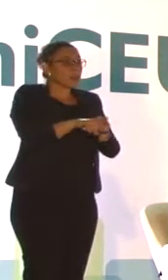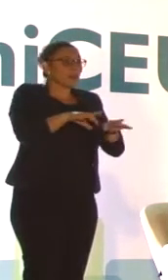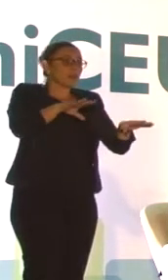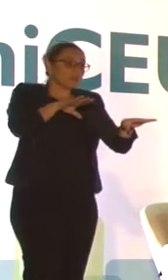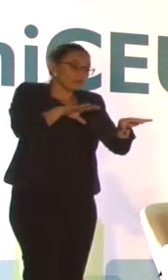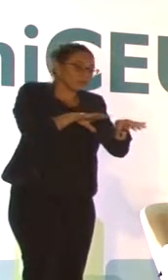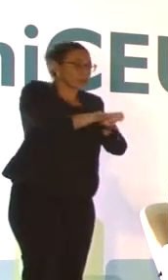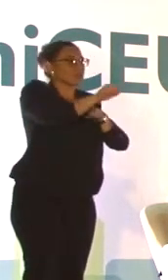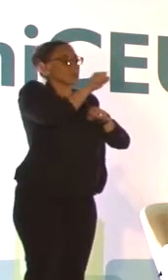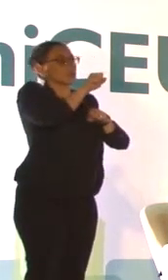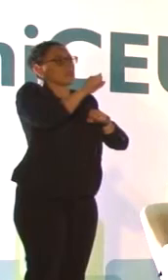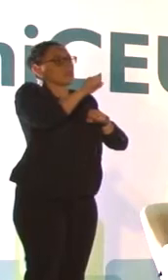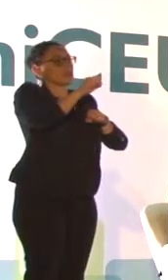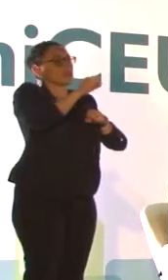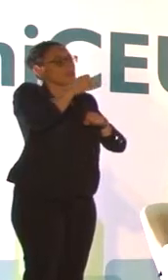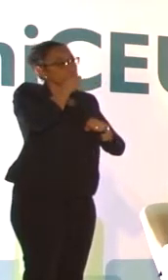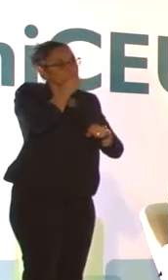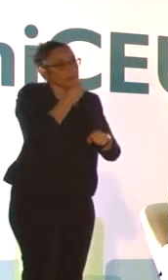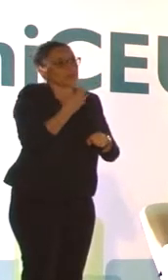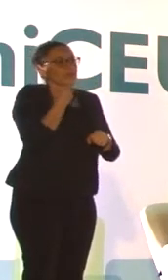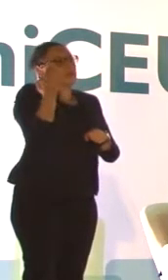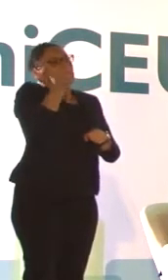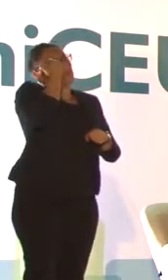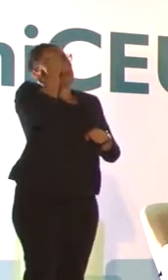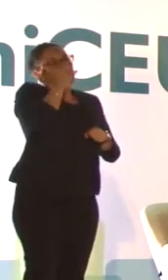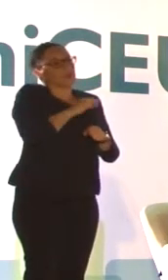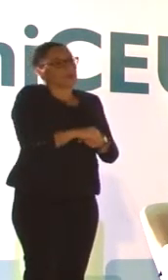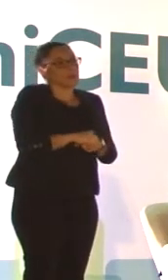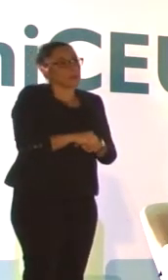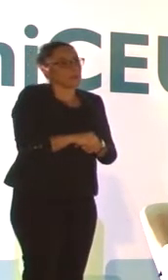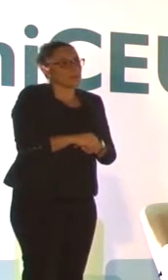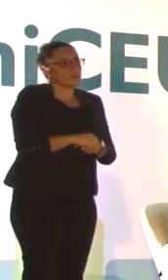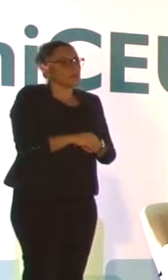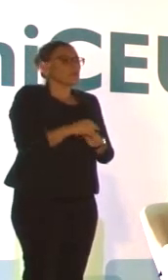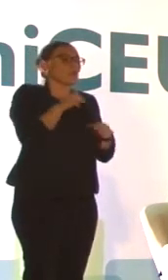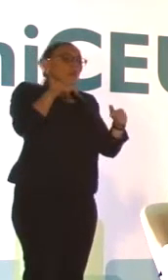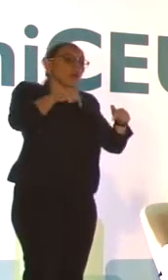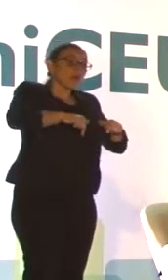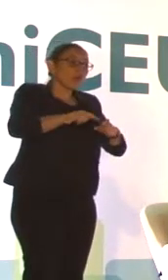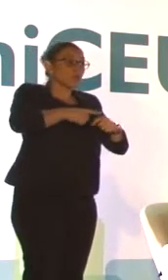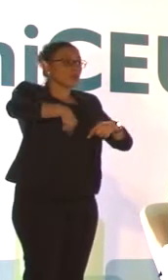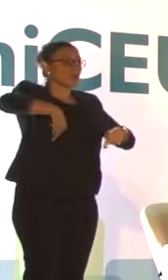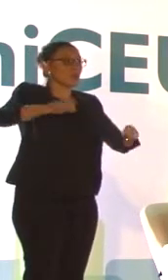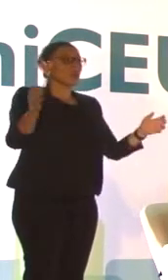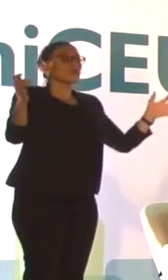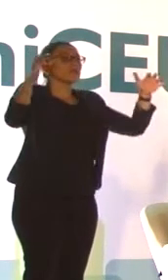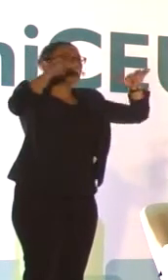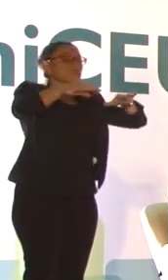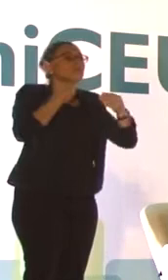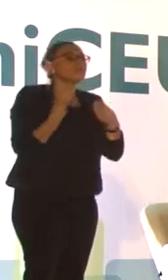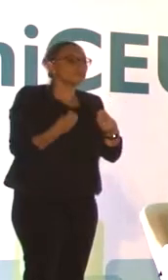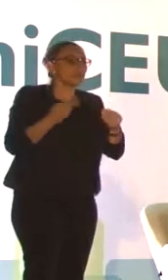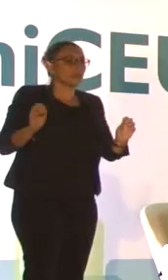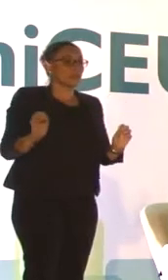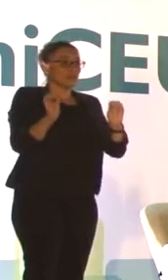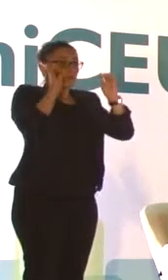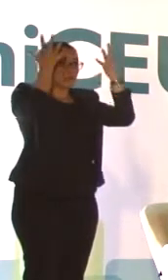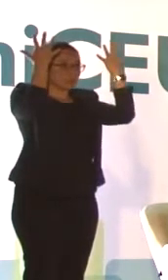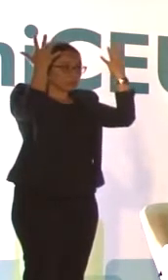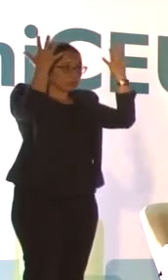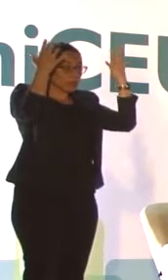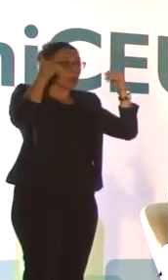realmente algo nobre. E hoje nós estamos aqui para celebrarmos isso.